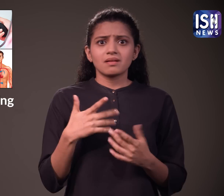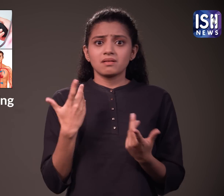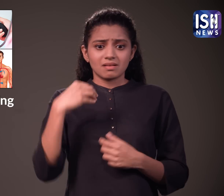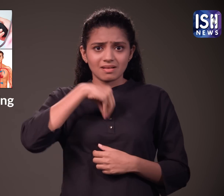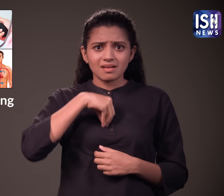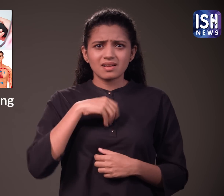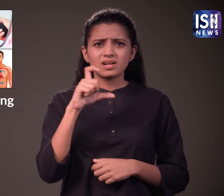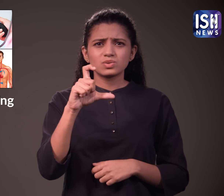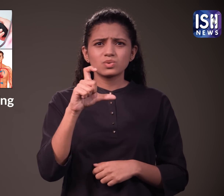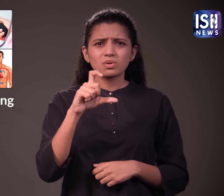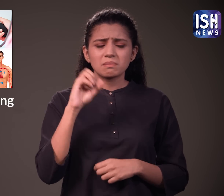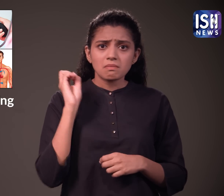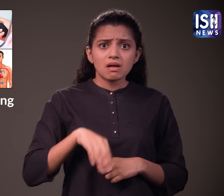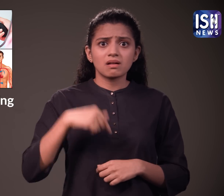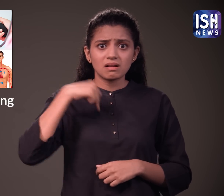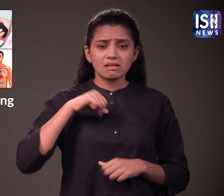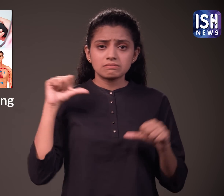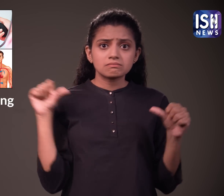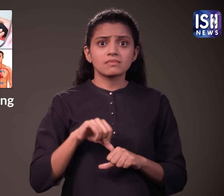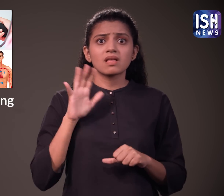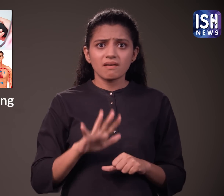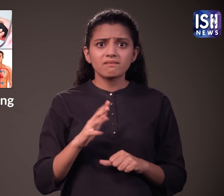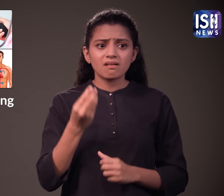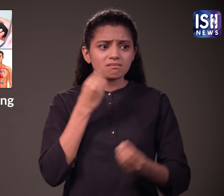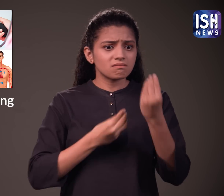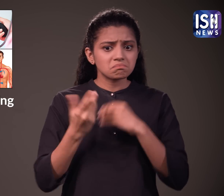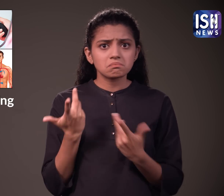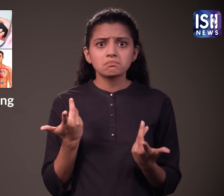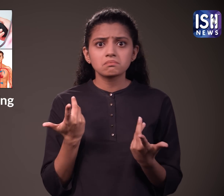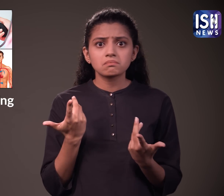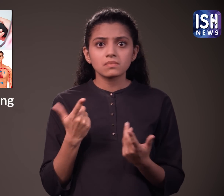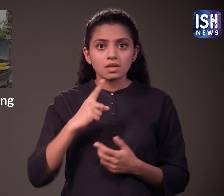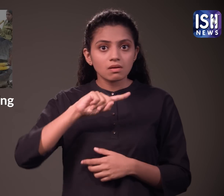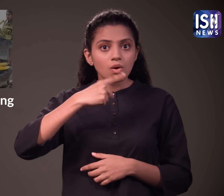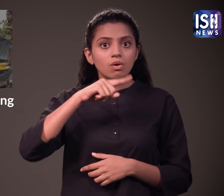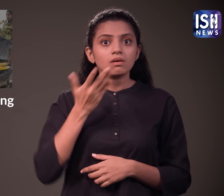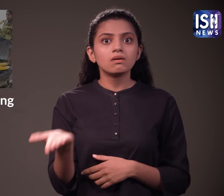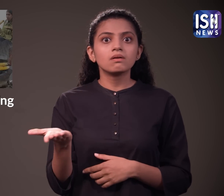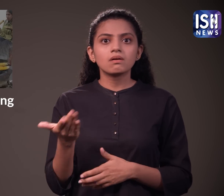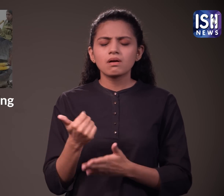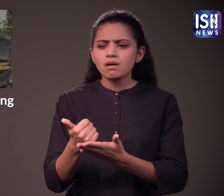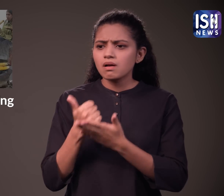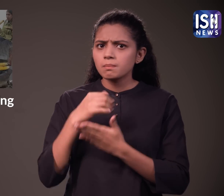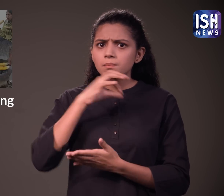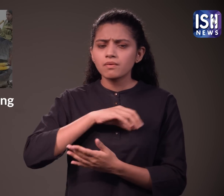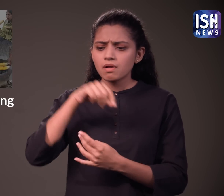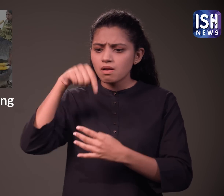मकाई आपके दिल की रक्षा कर सकता है, क्योंकि ये पोशक तत्वो, ओमेगा थ्री और